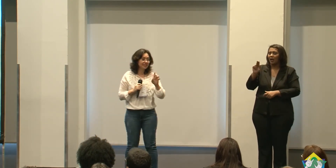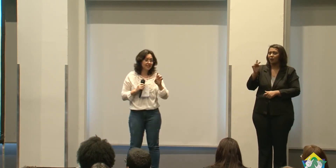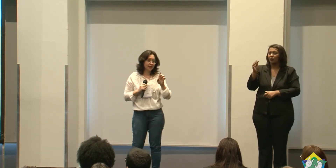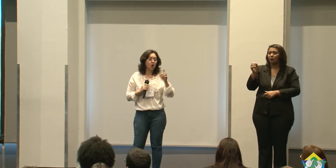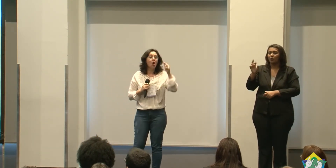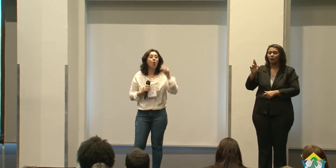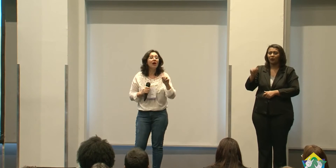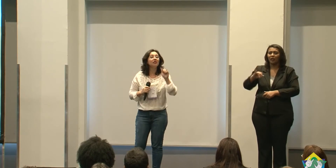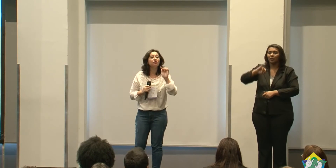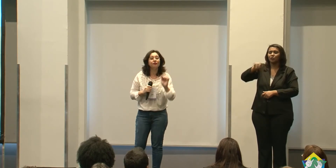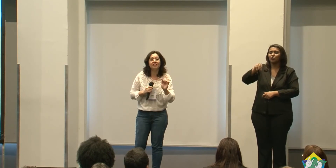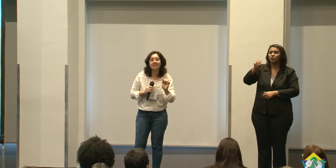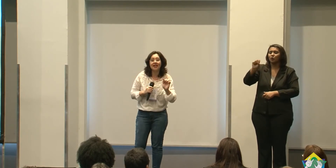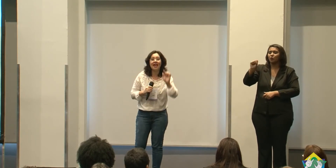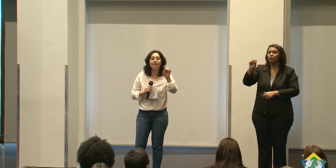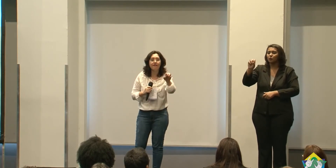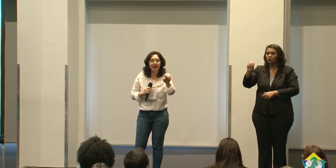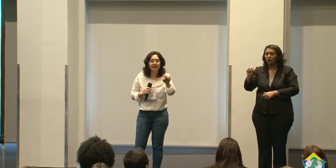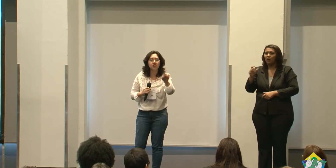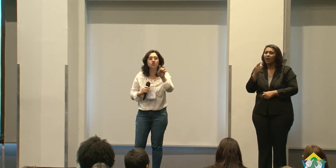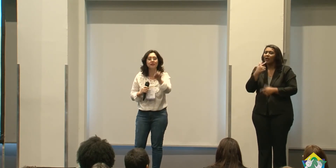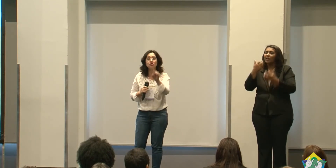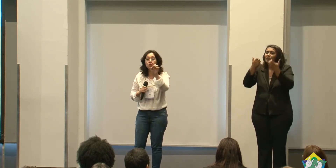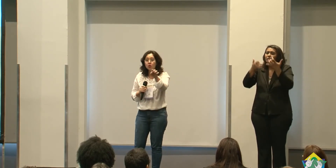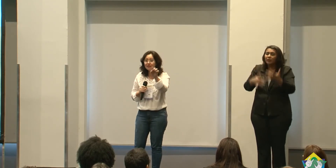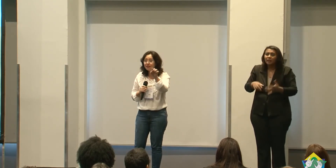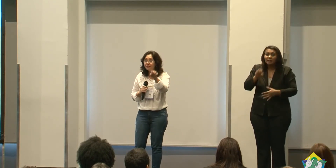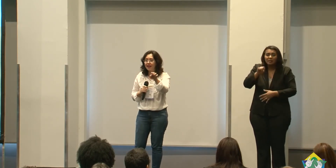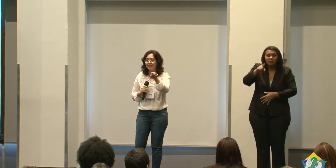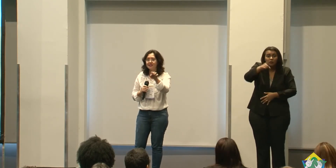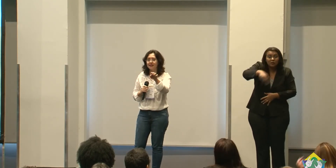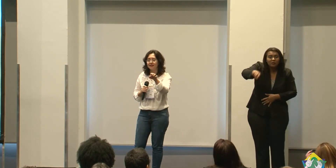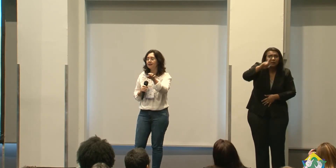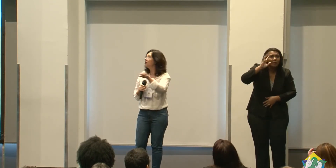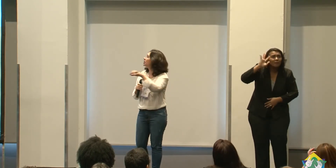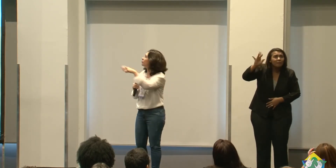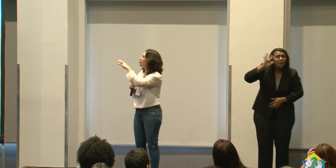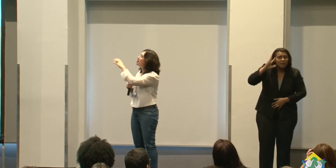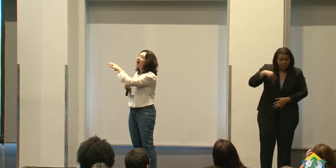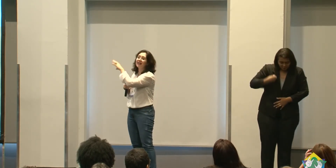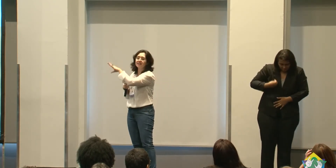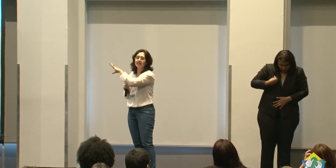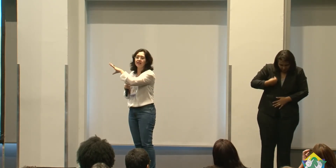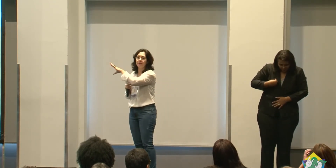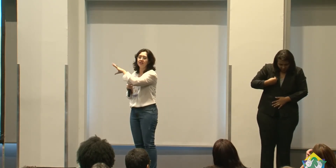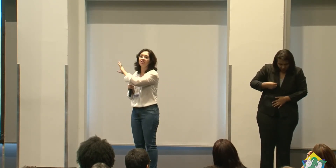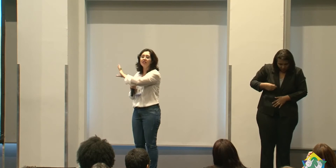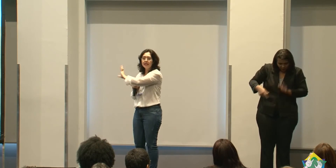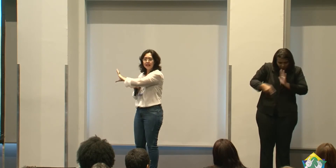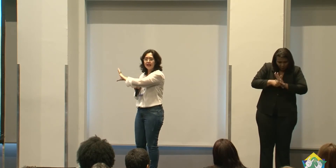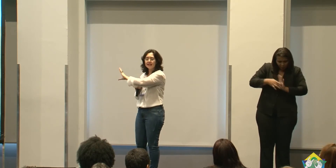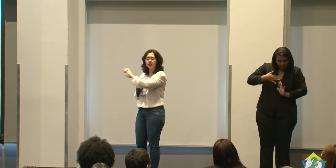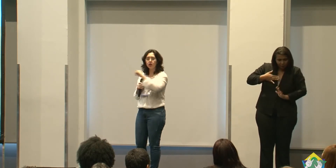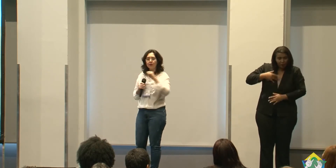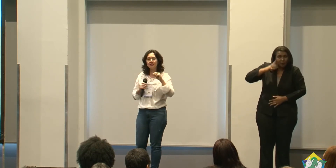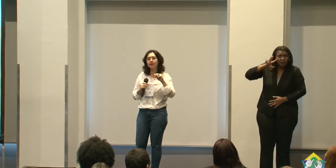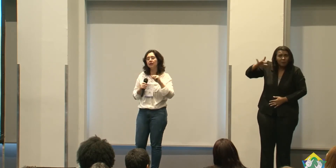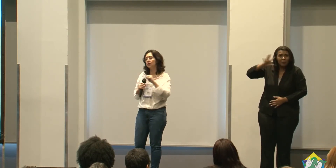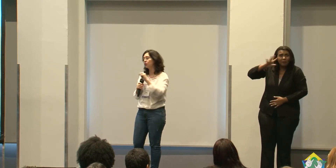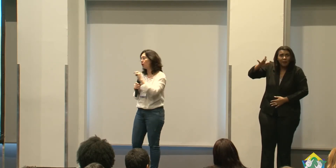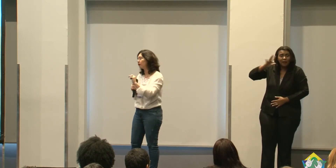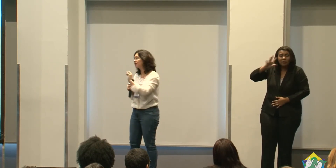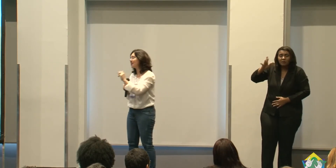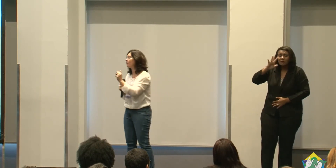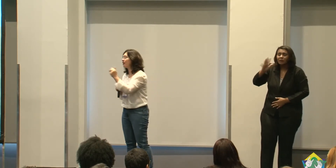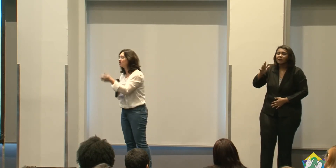diz assim: quando você reflete sobre sua vivência, que foi o caso exatamente, né, esse que eu estou